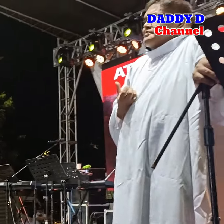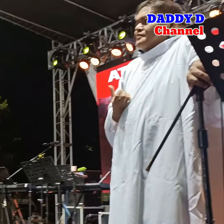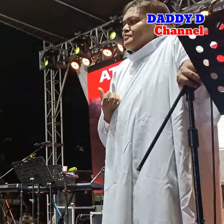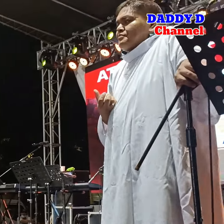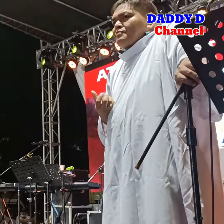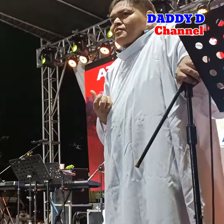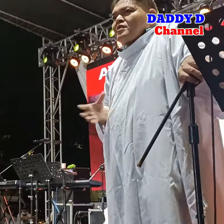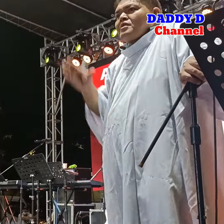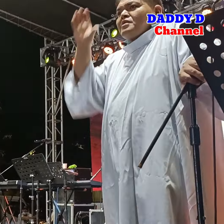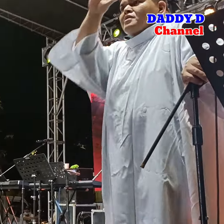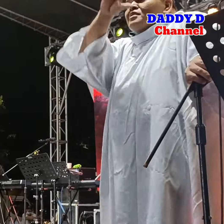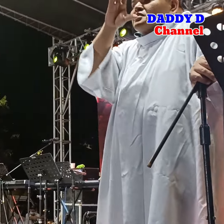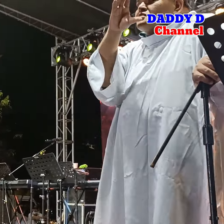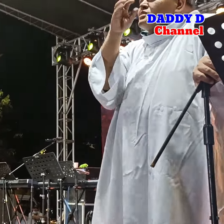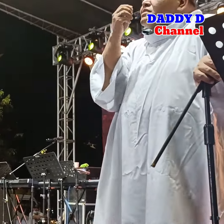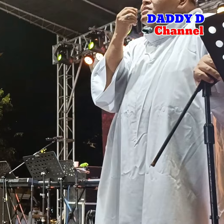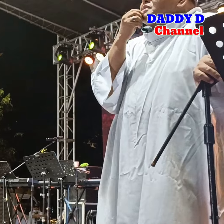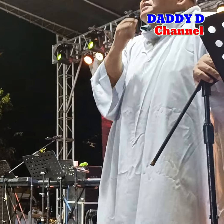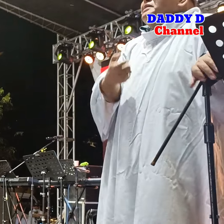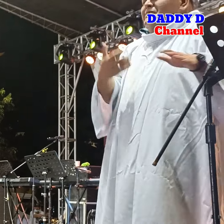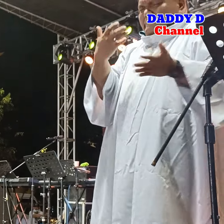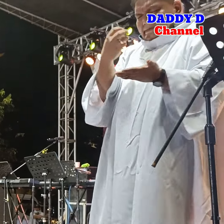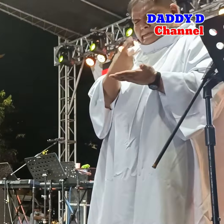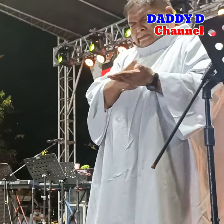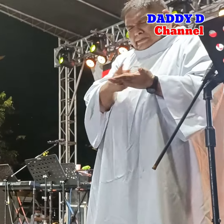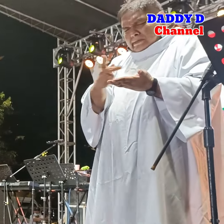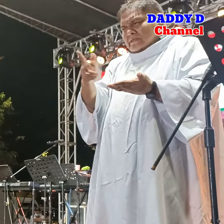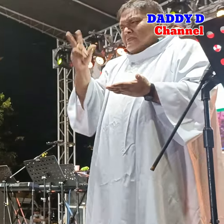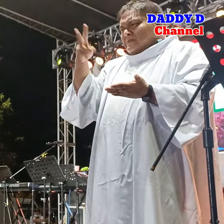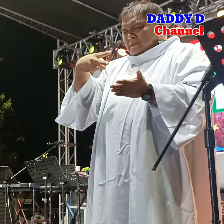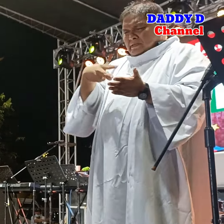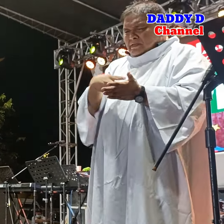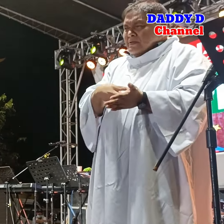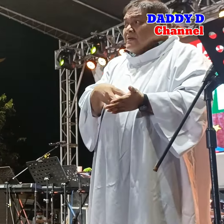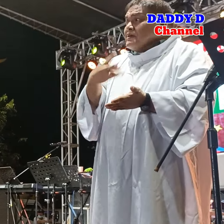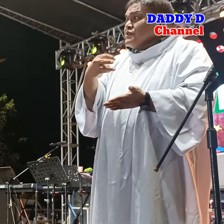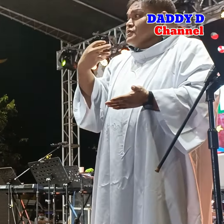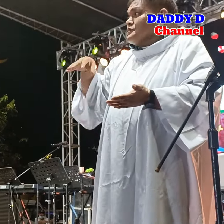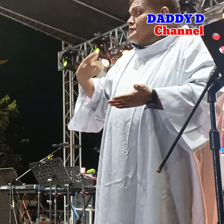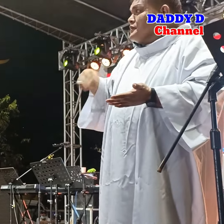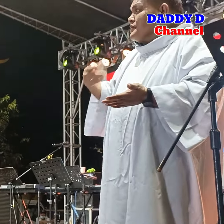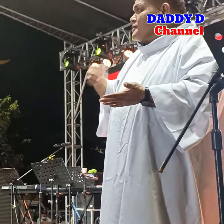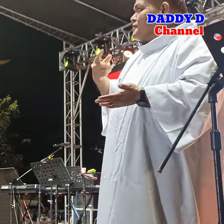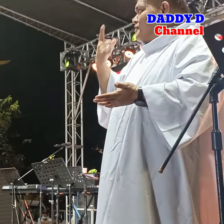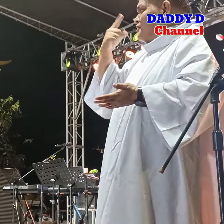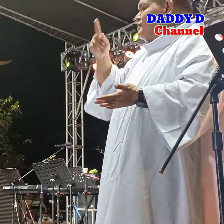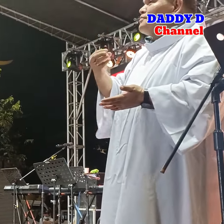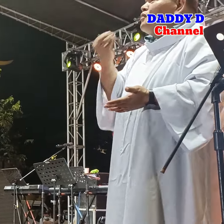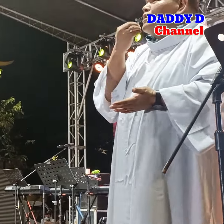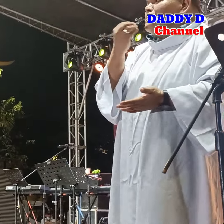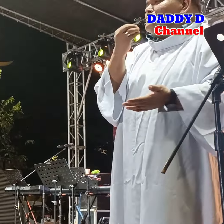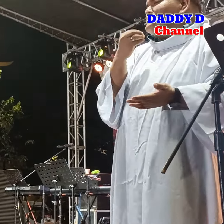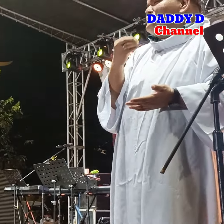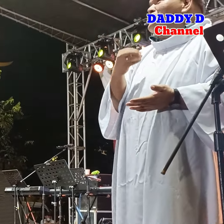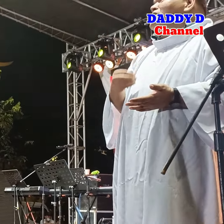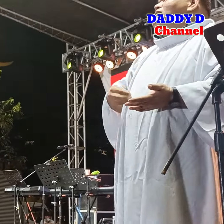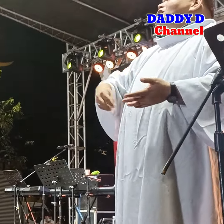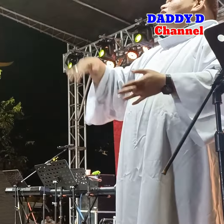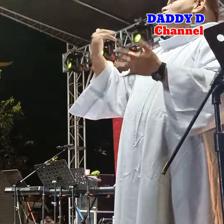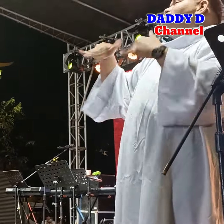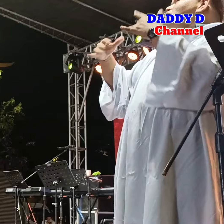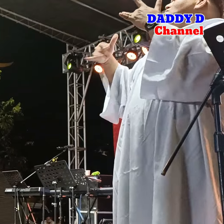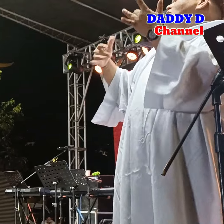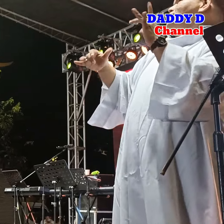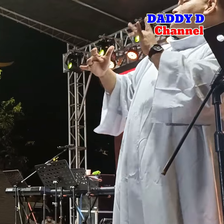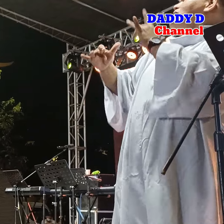Sa harap ng lahat ng ito, gagasto sila ng 20 million pesos para kumain at mag-party